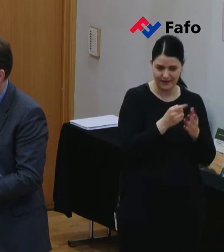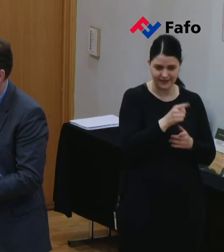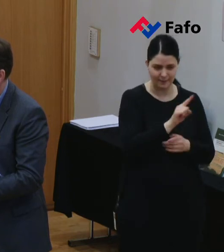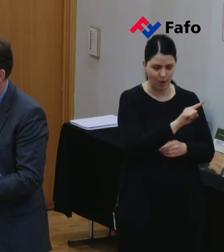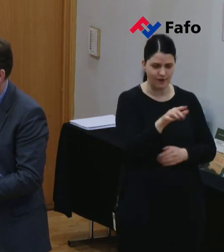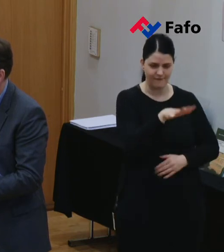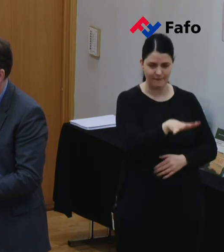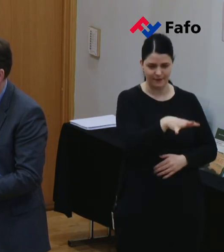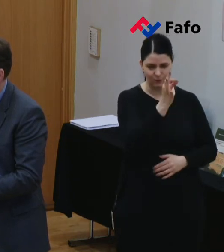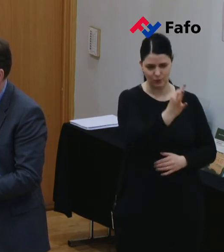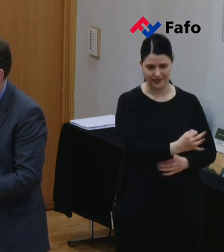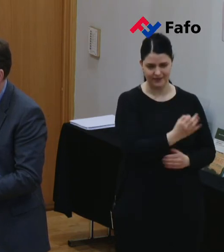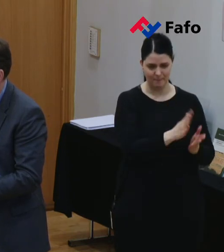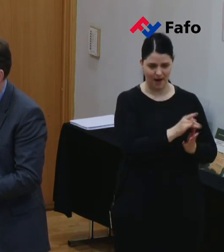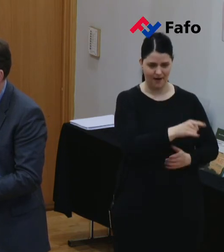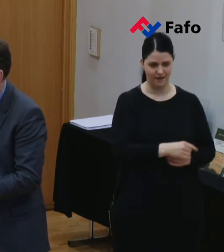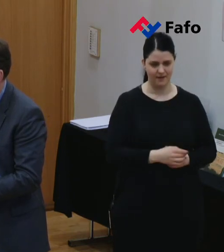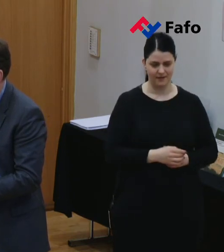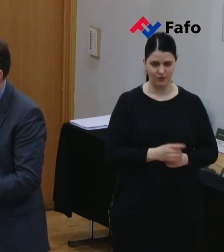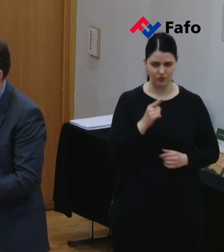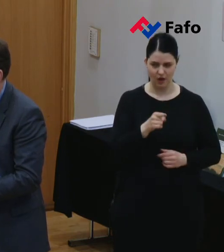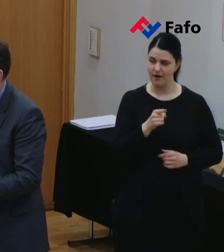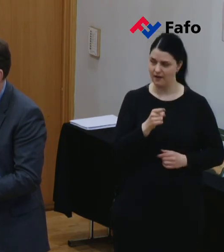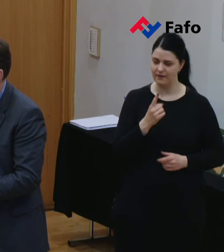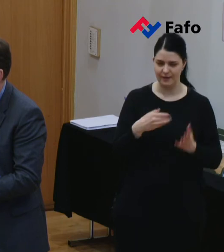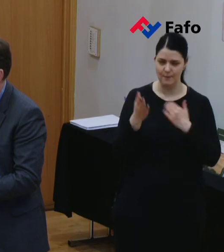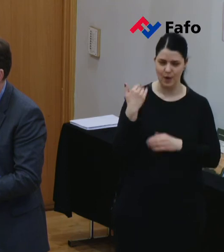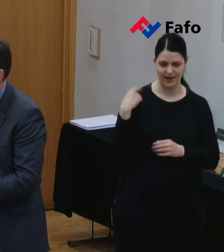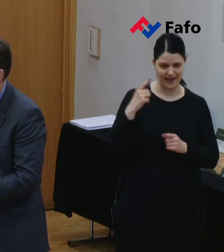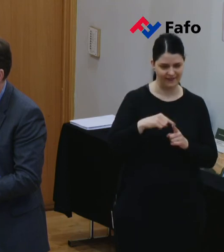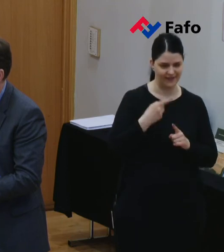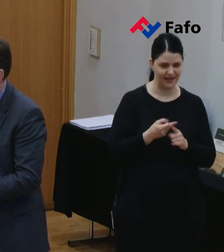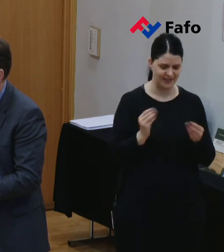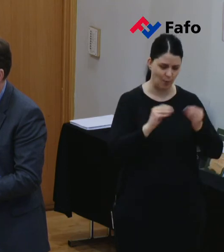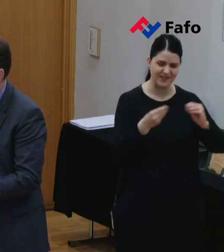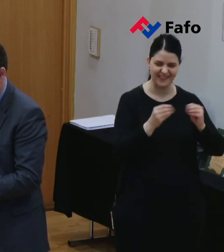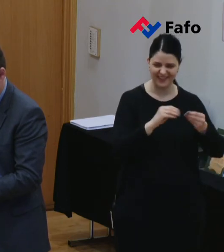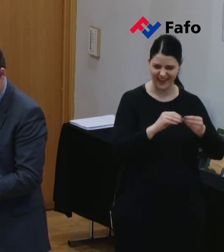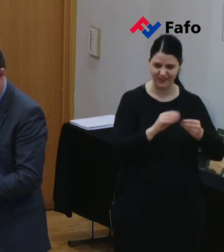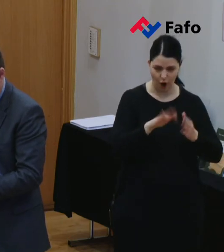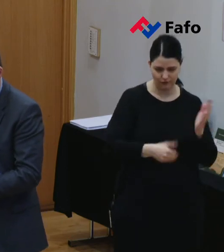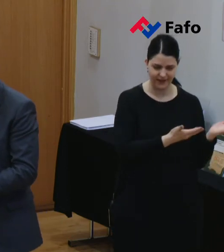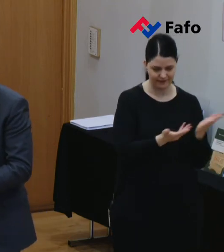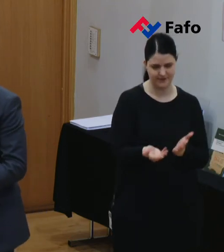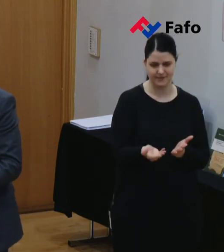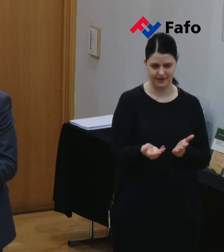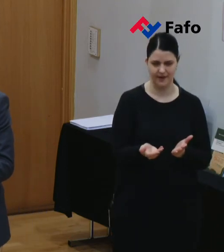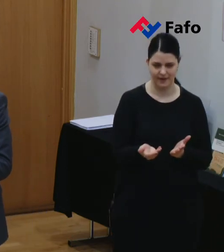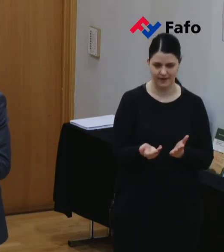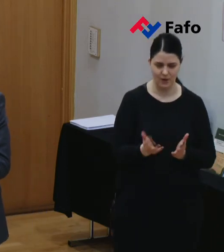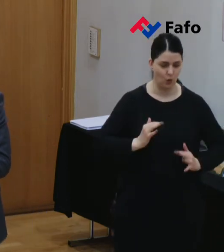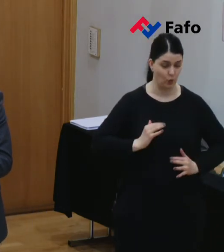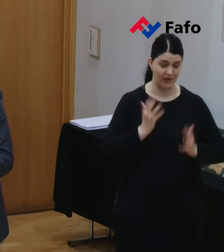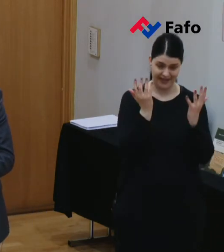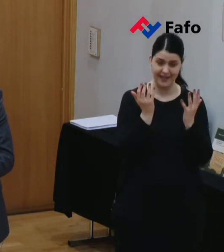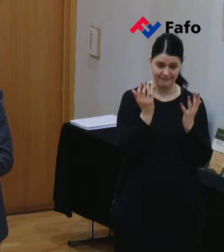bare 15%. Og da er det jo tilbake til at det er komposisjonen, sammensetningen av tjenestene og livet